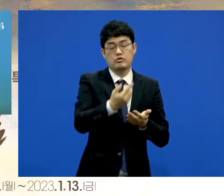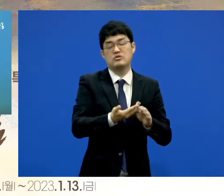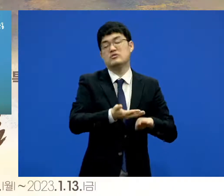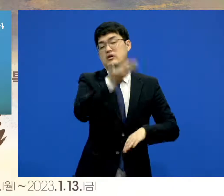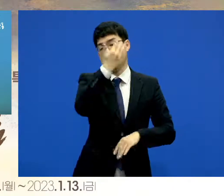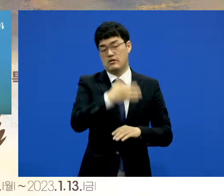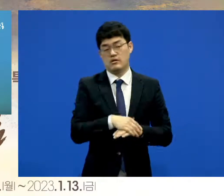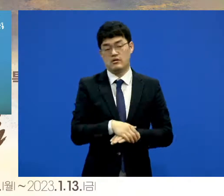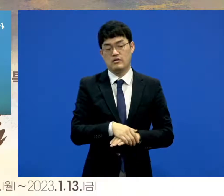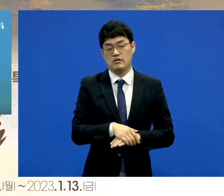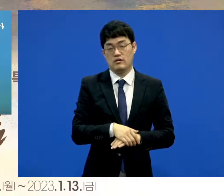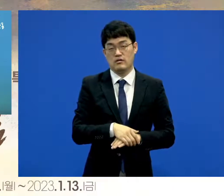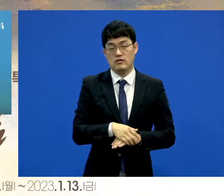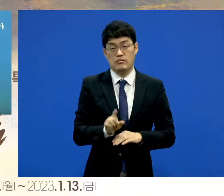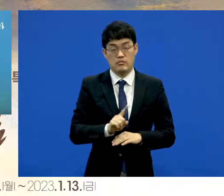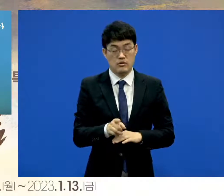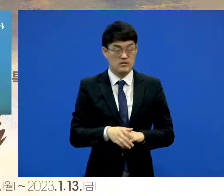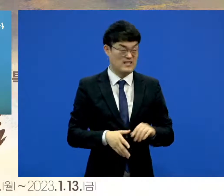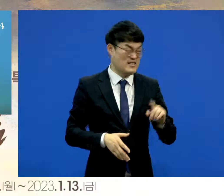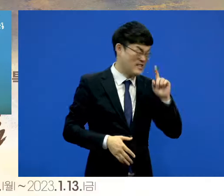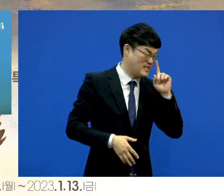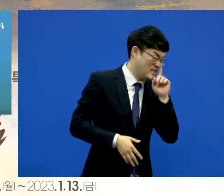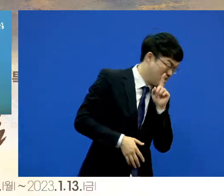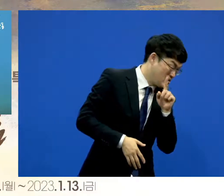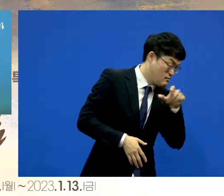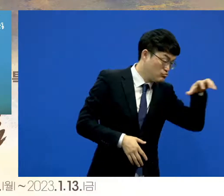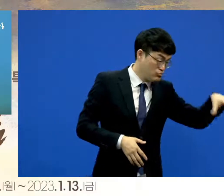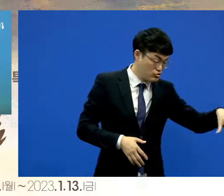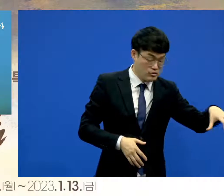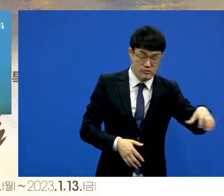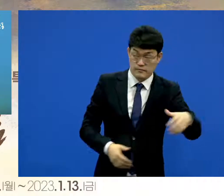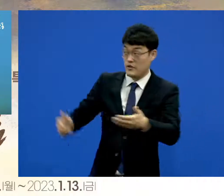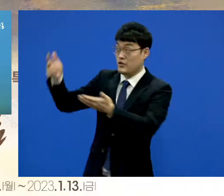악에서 여호와께로 돌이킨다는 것이.